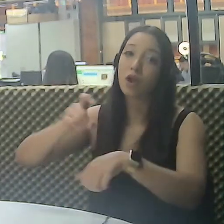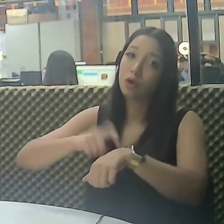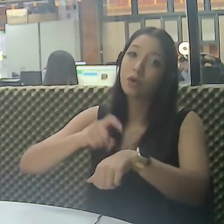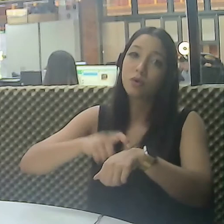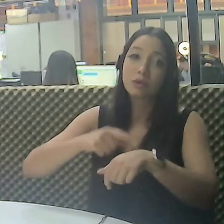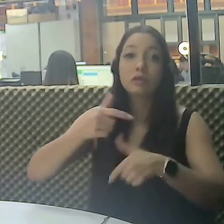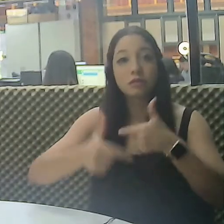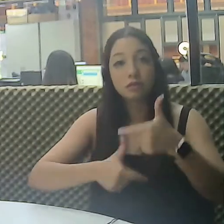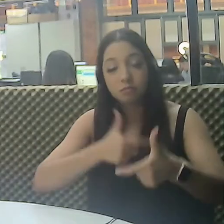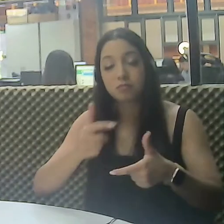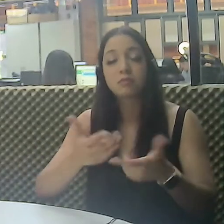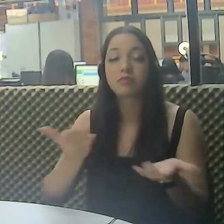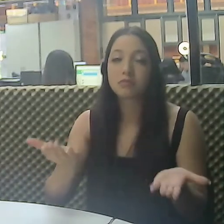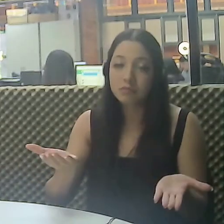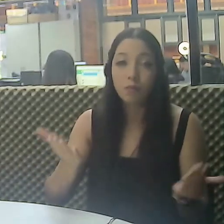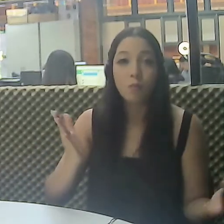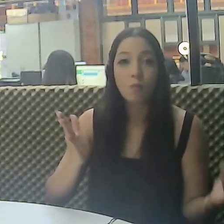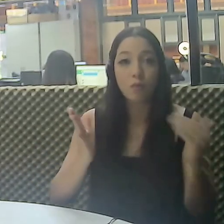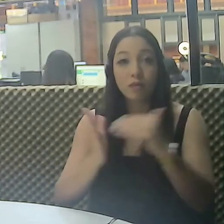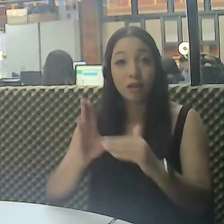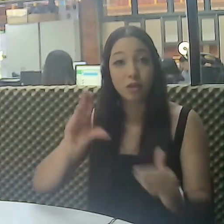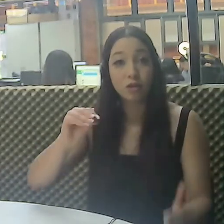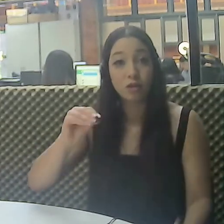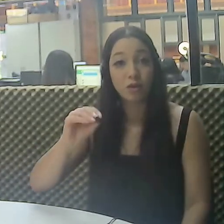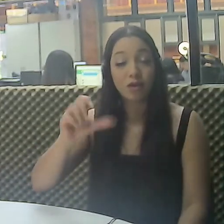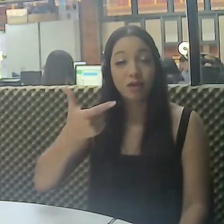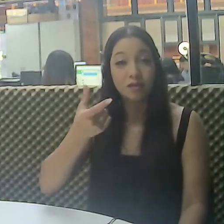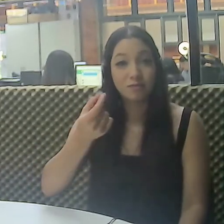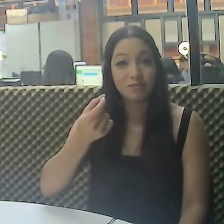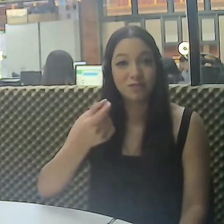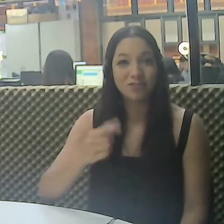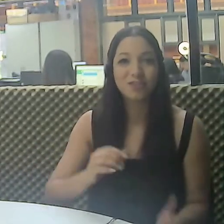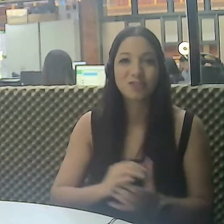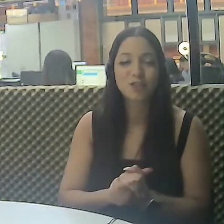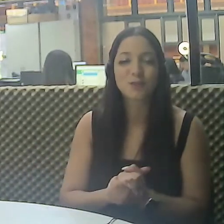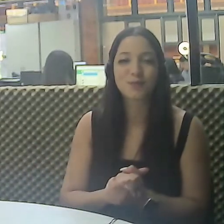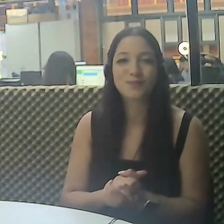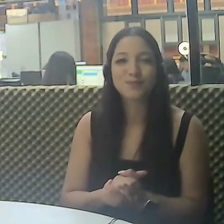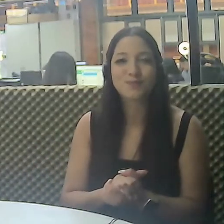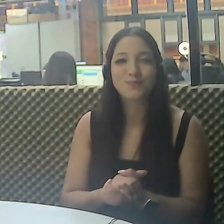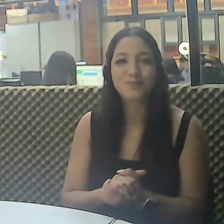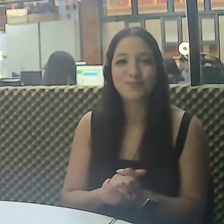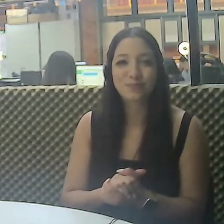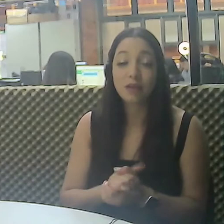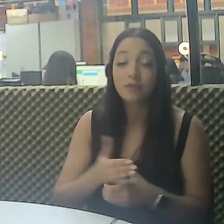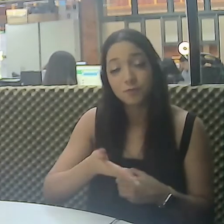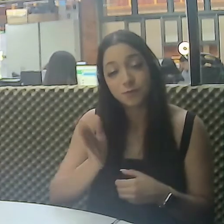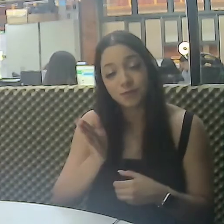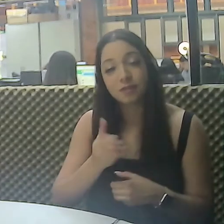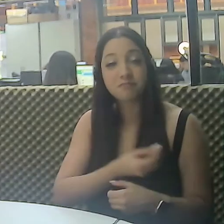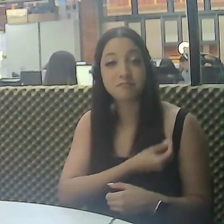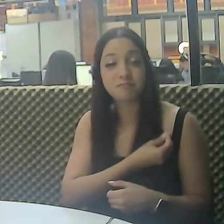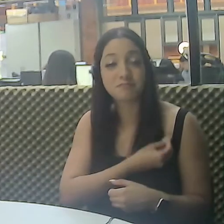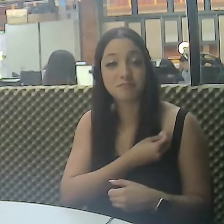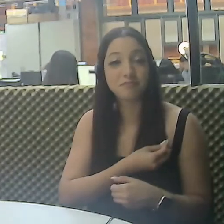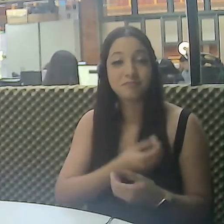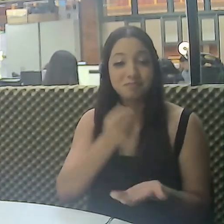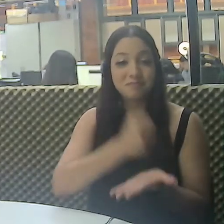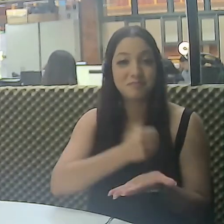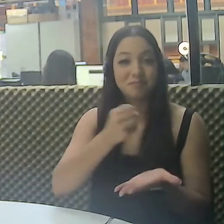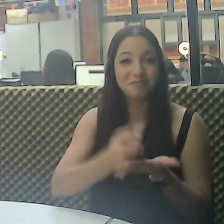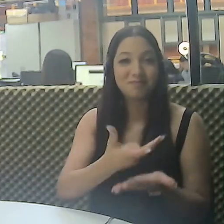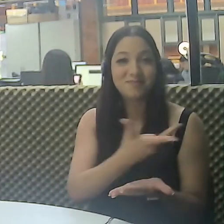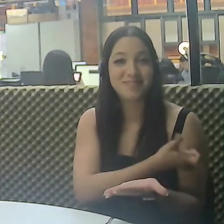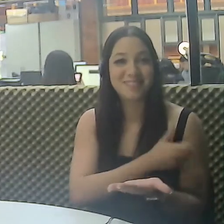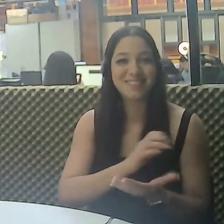do trabalhador, portanto o atendimento é estendido até às 8 da noite. Procure uma dessas unidades e coloque o seu cartão em